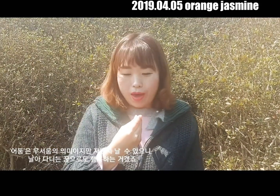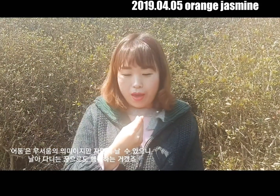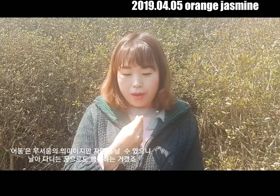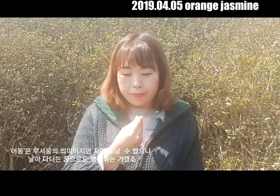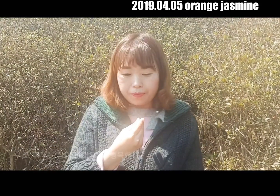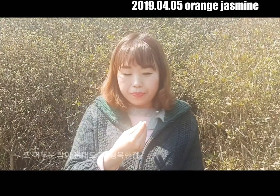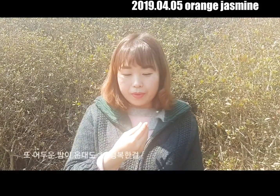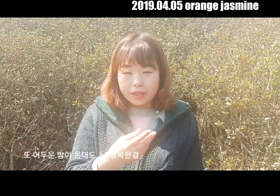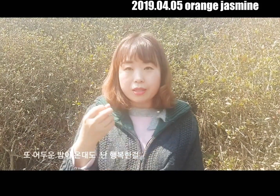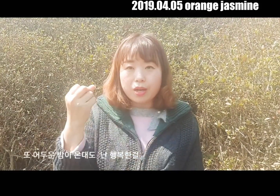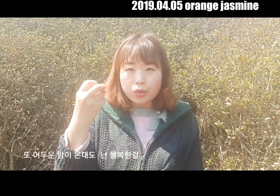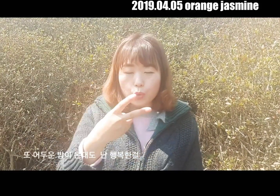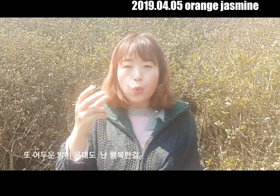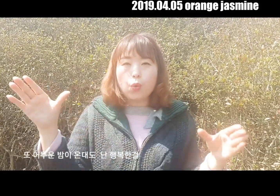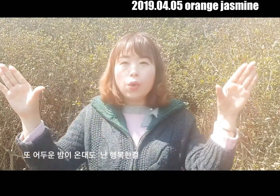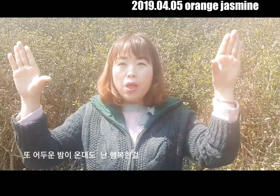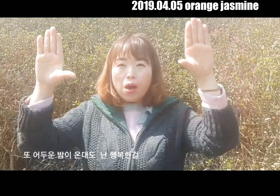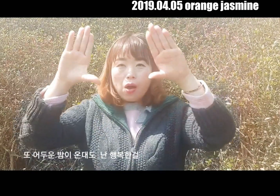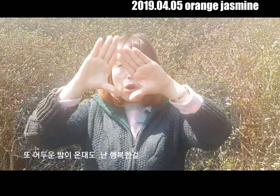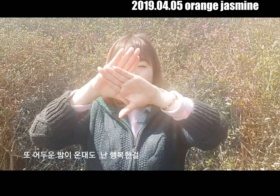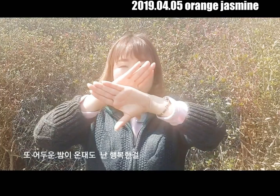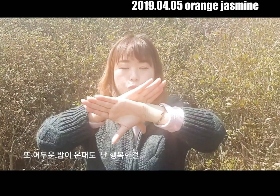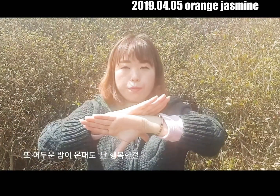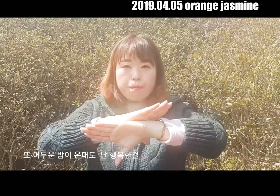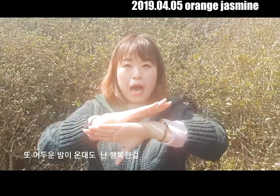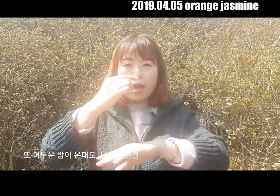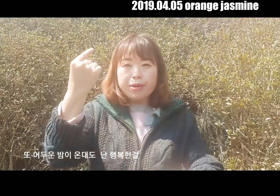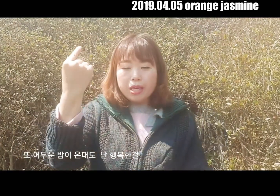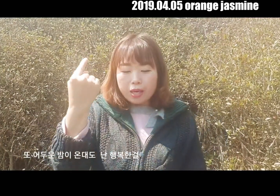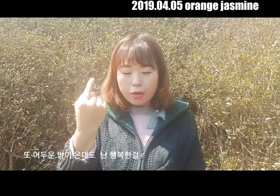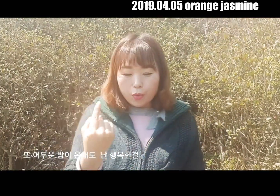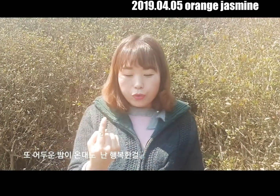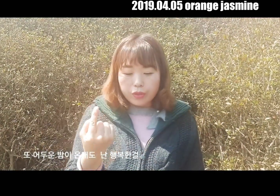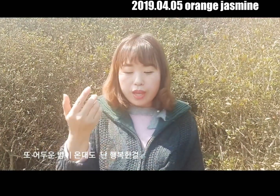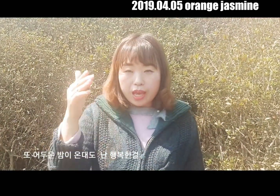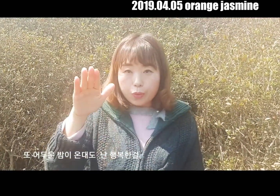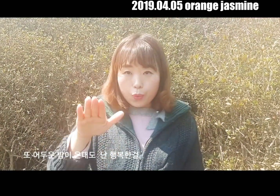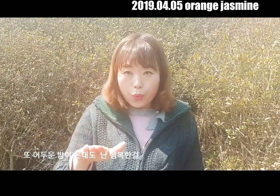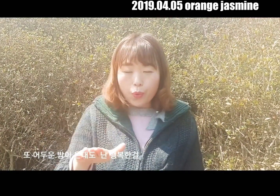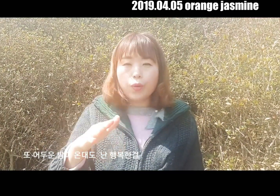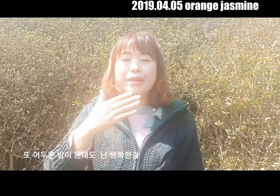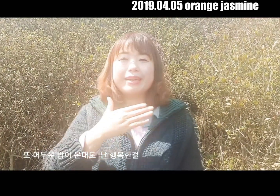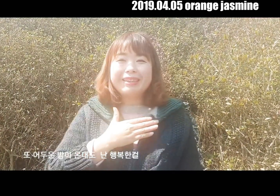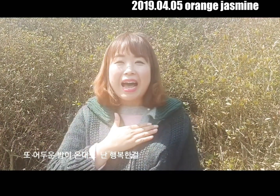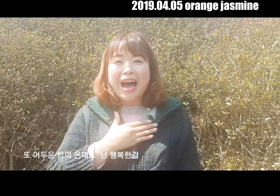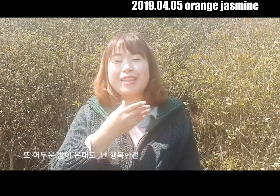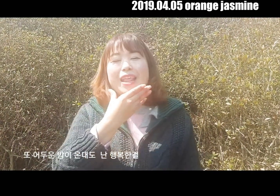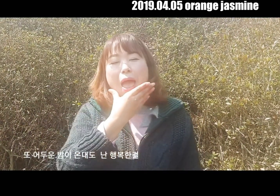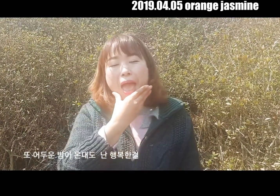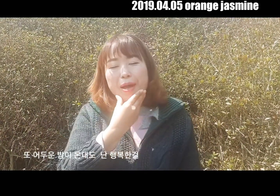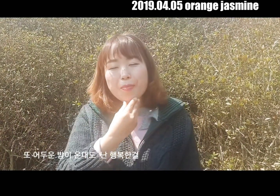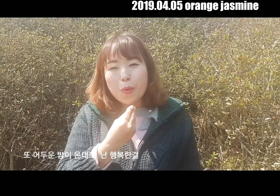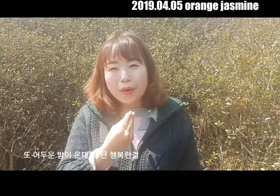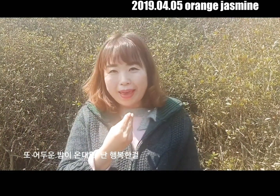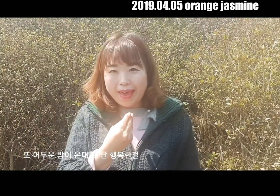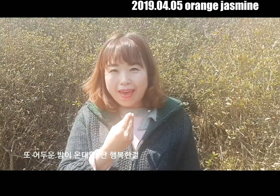행복해. 그래서 또 어두운 밤이 온대도 난